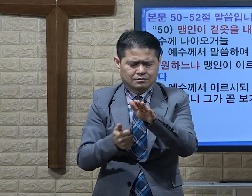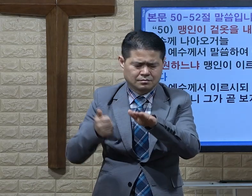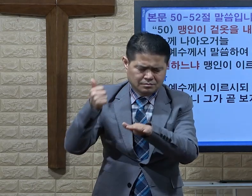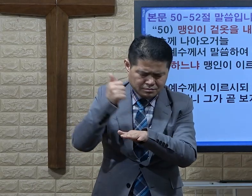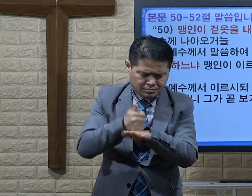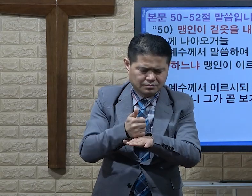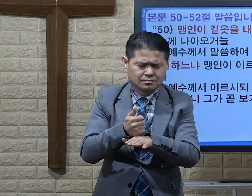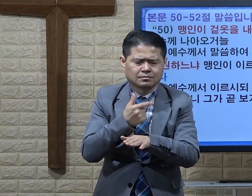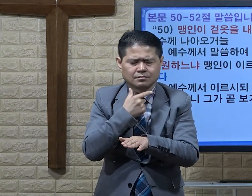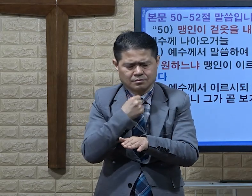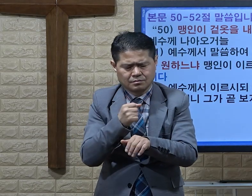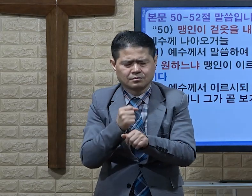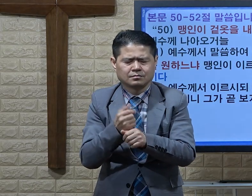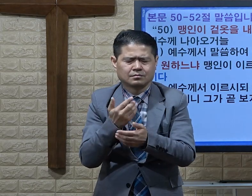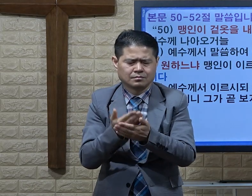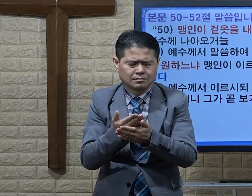그것을 완주할 수 있도록 하여 주옵소서.